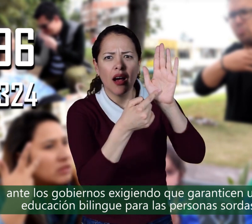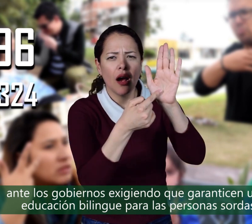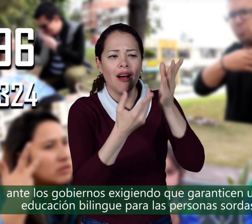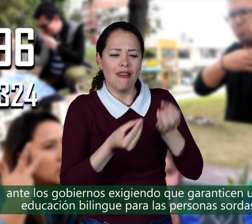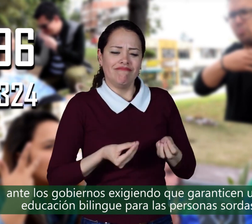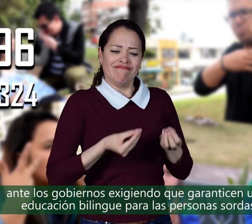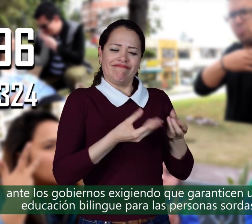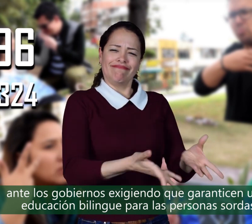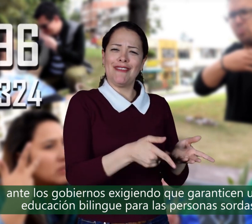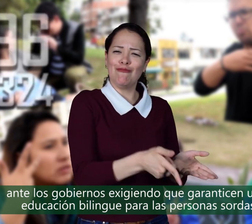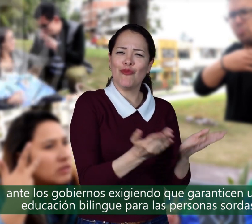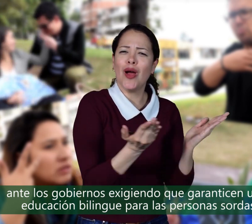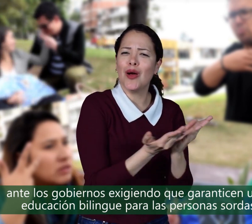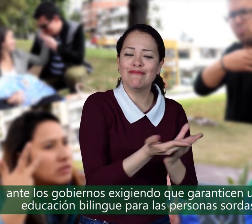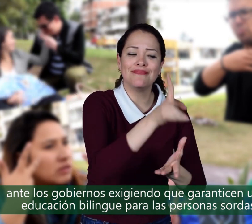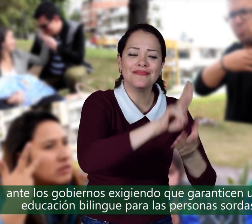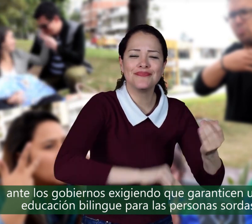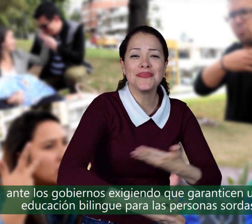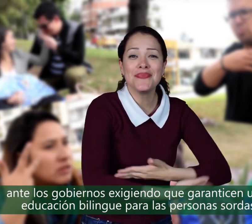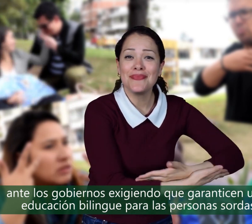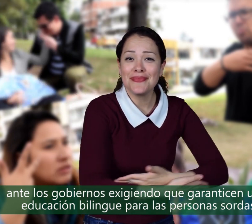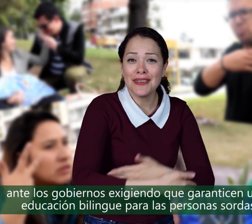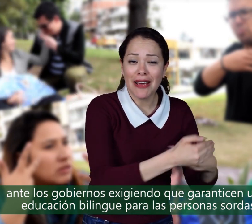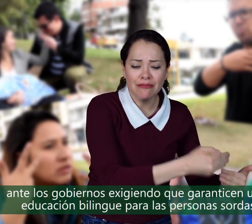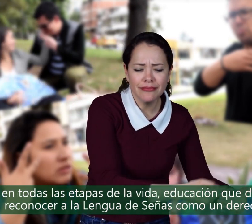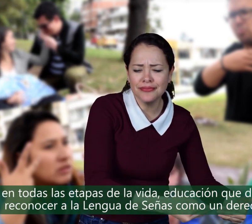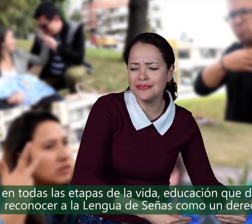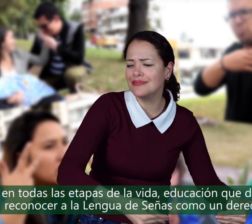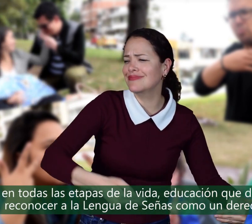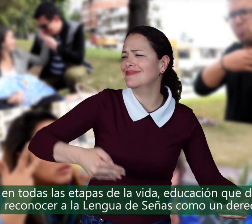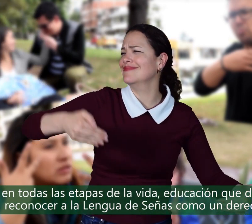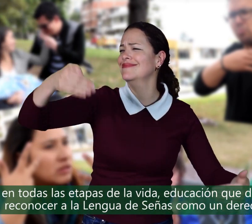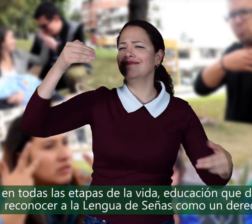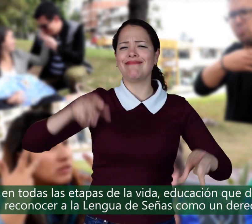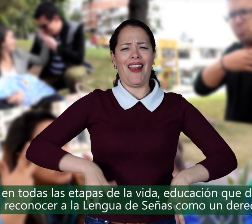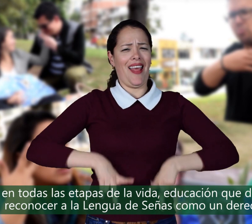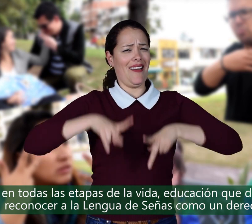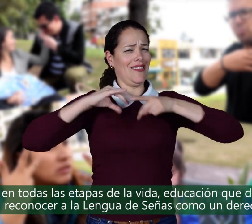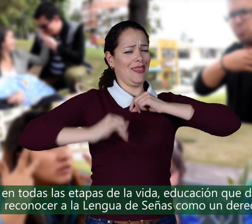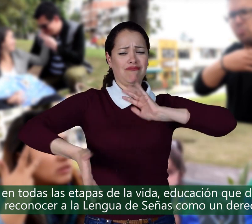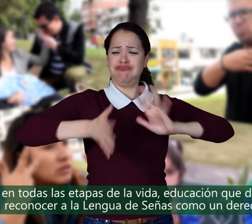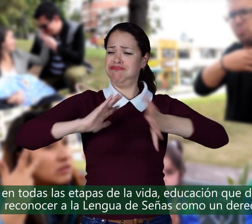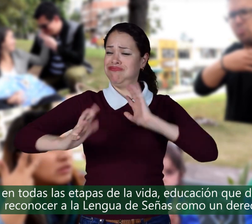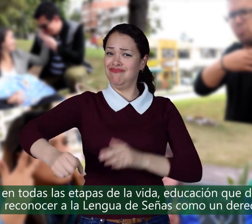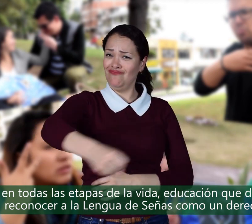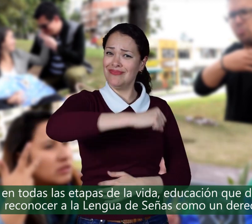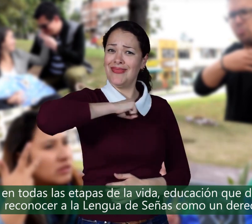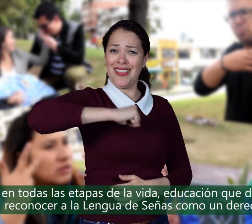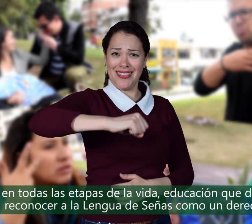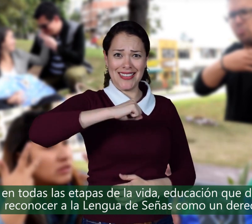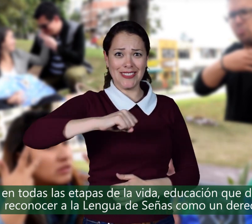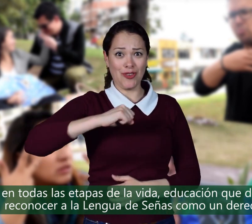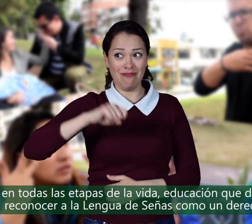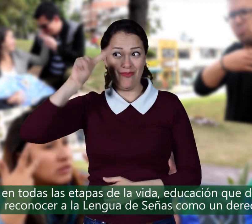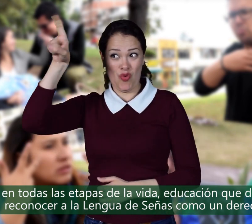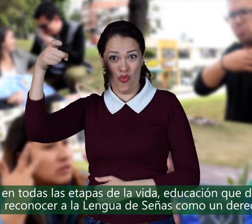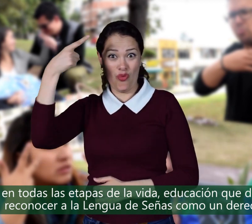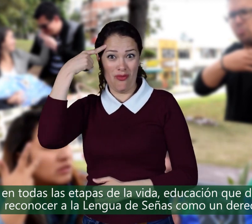que garanticen una educación bilingüe para las personas sordas en todas las etapas de la vida, educación que debe reconocer a la lengua de señas